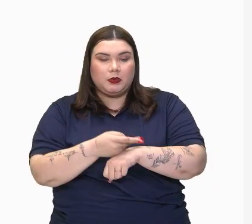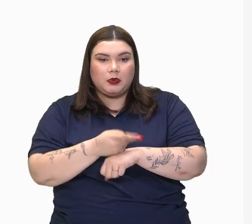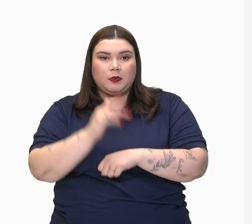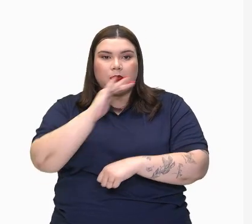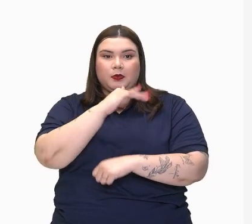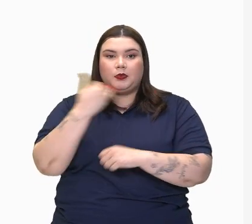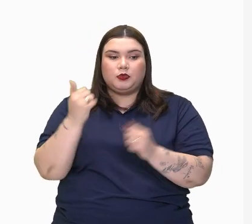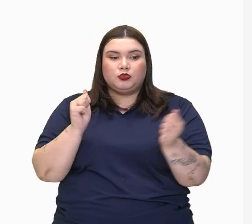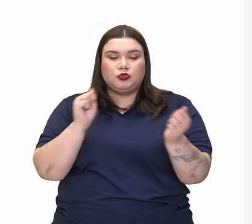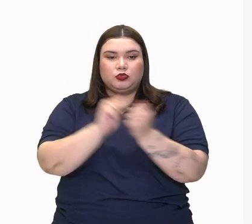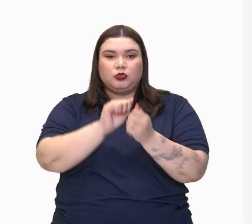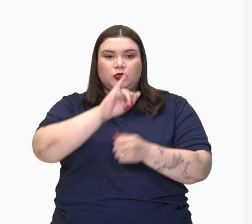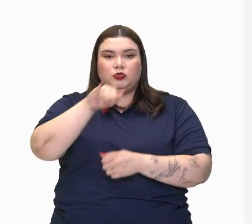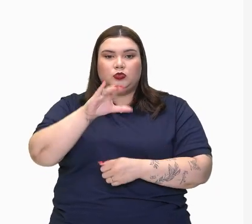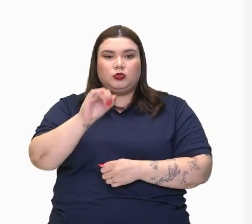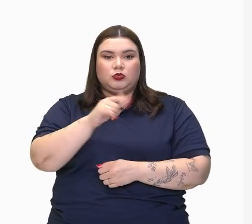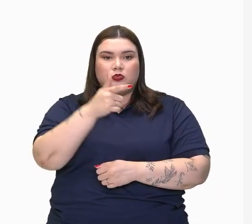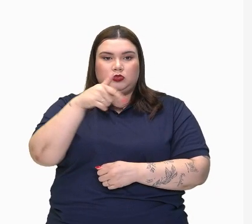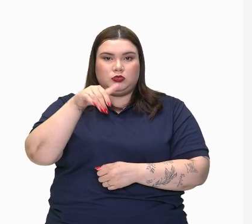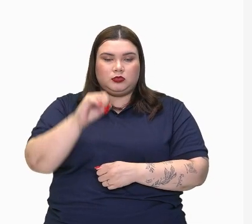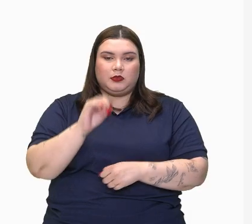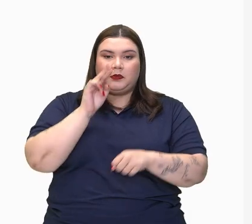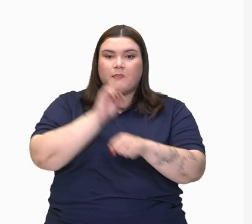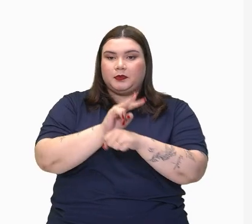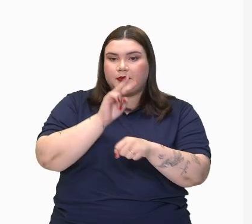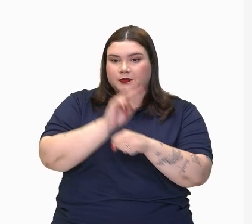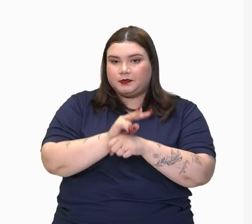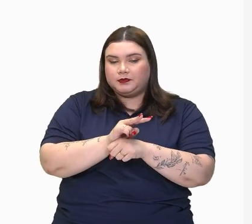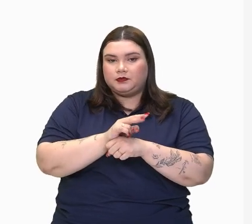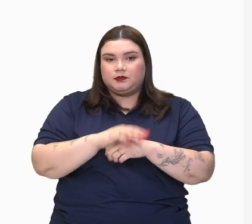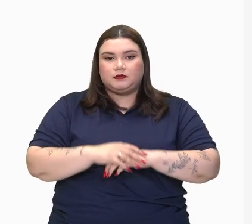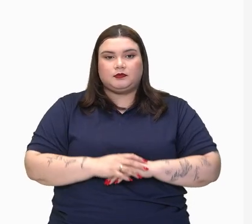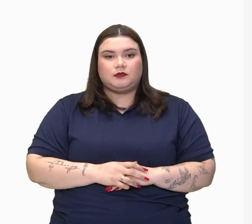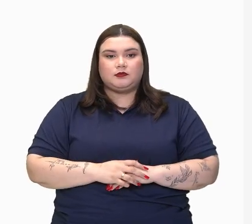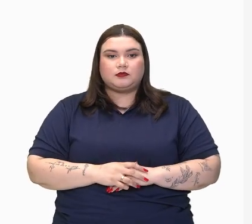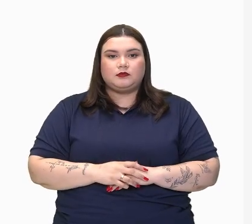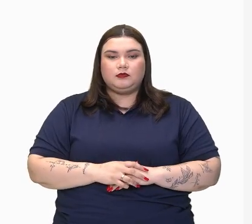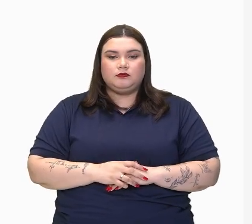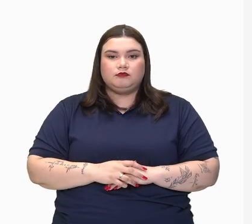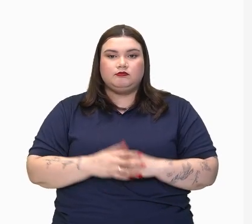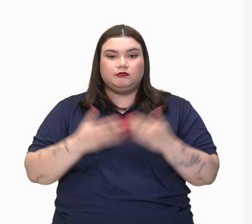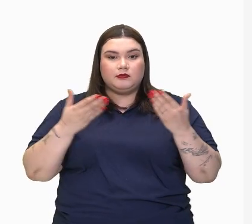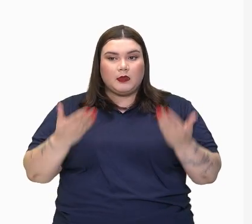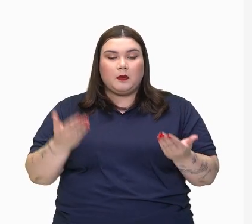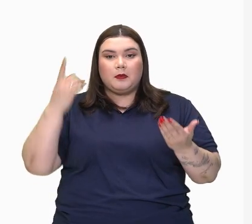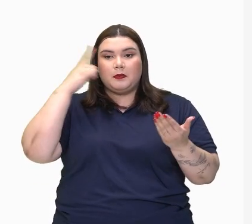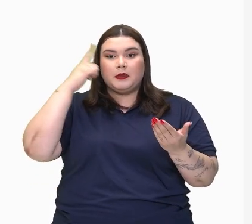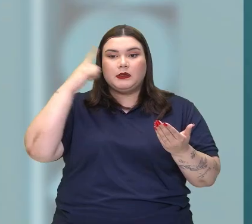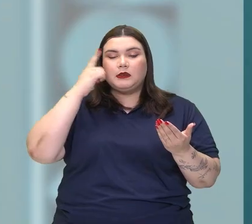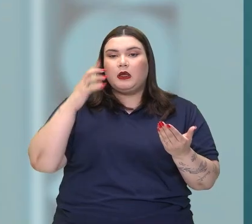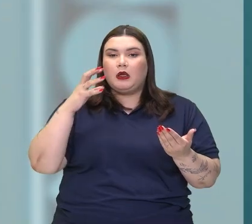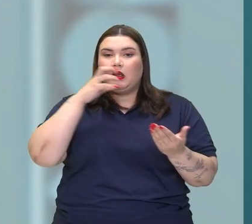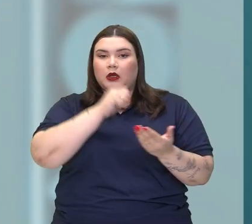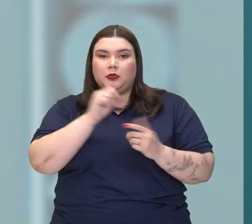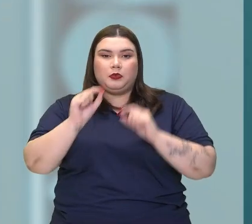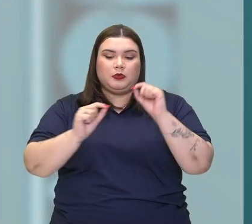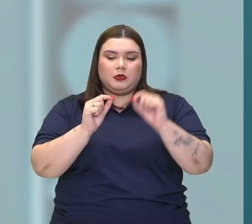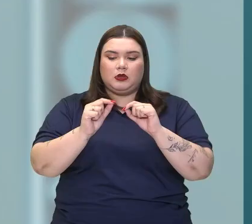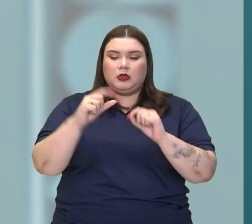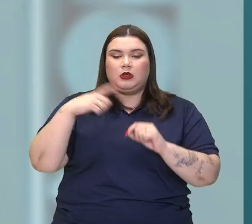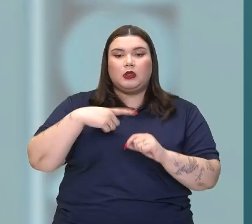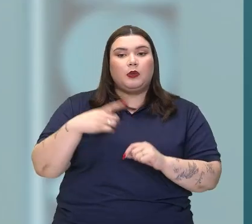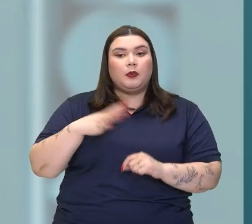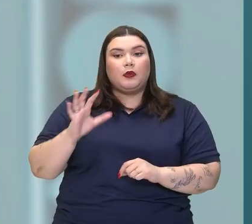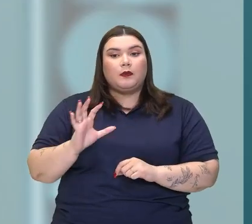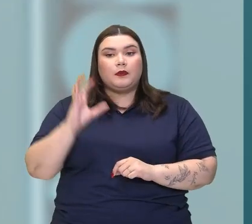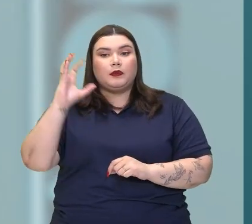e morreu junto com João, seu protetor. Então, vamos só pensar rapidinho que existe um fato